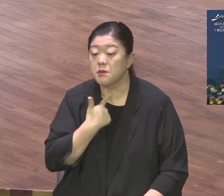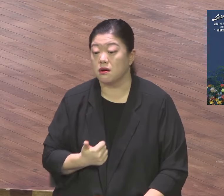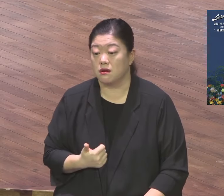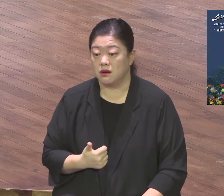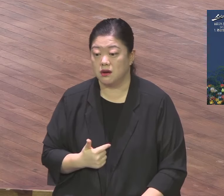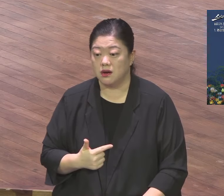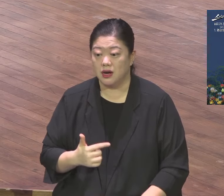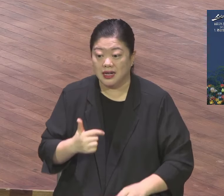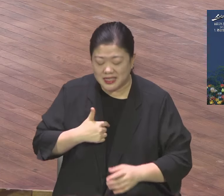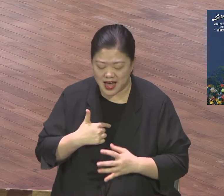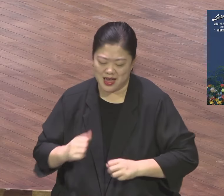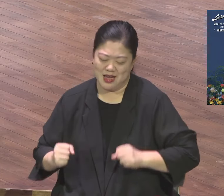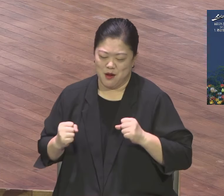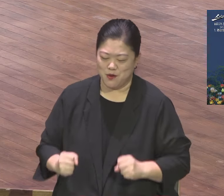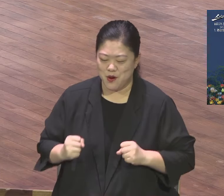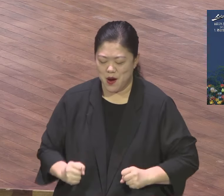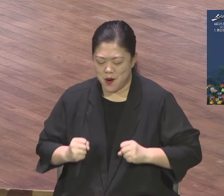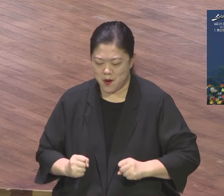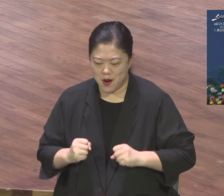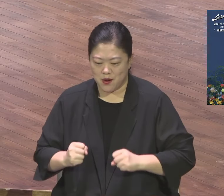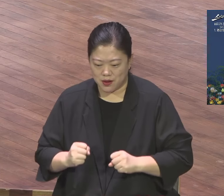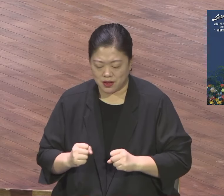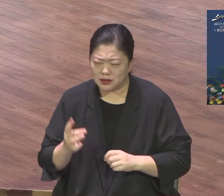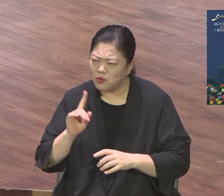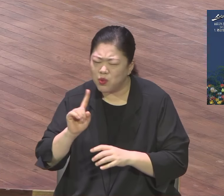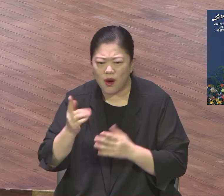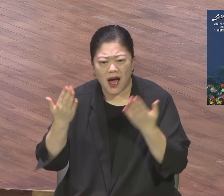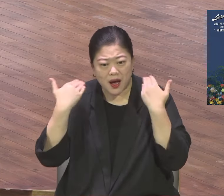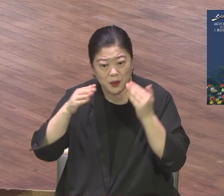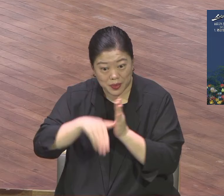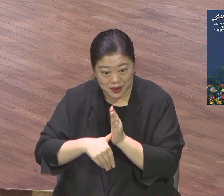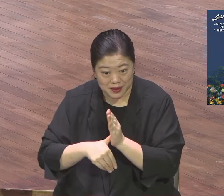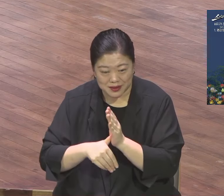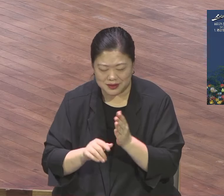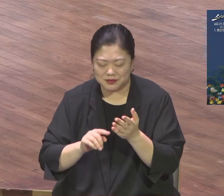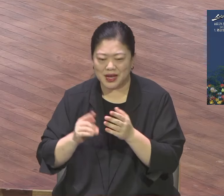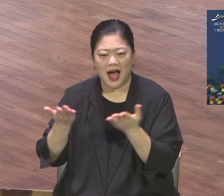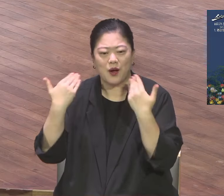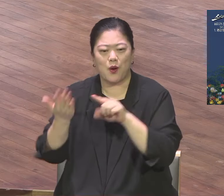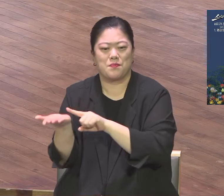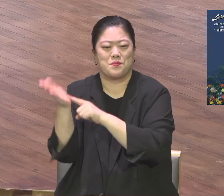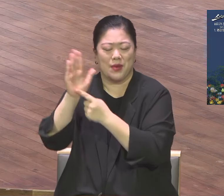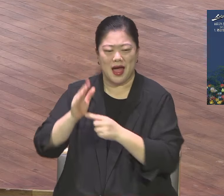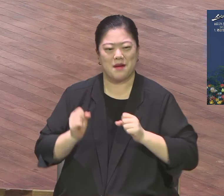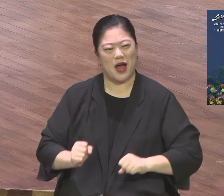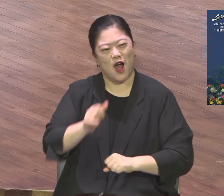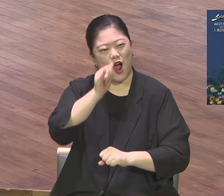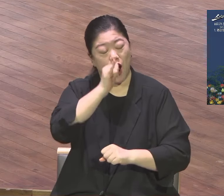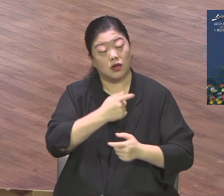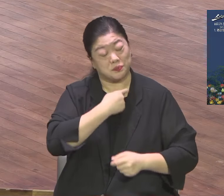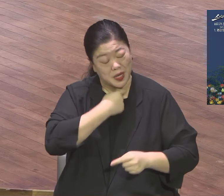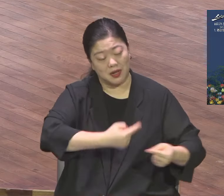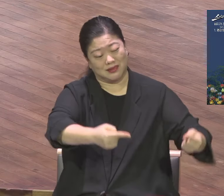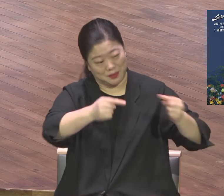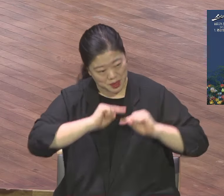일찍 나가니까 광고를 못 들은 거요. 일찍 두 시간 못 하고 신문 배달 가야